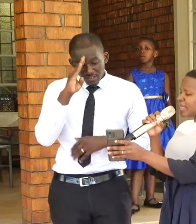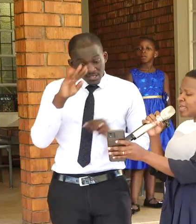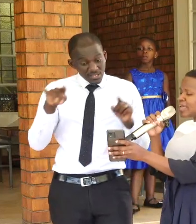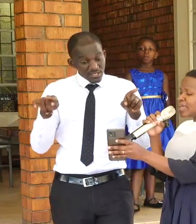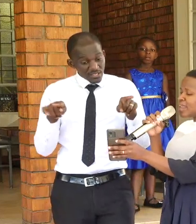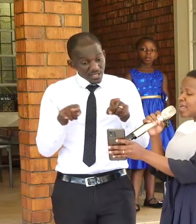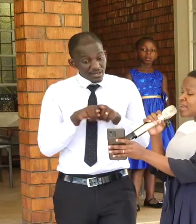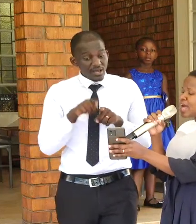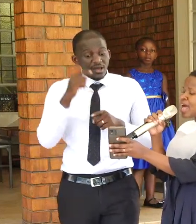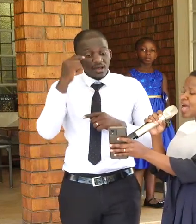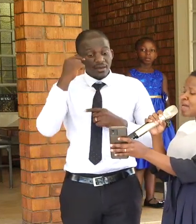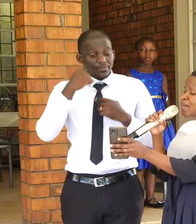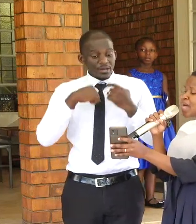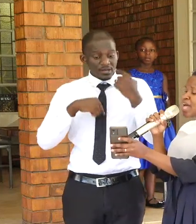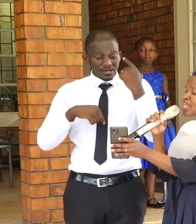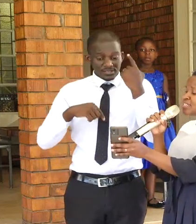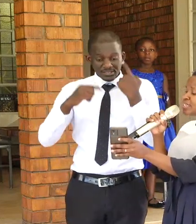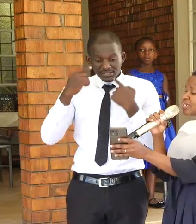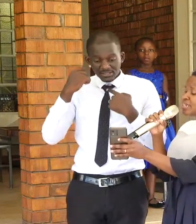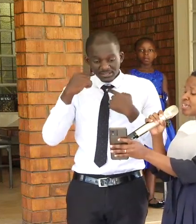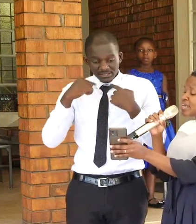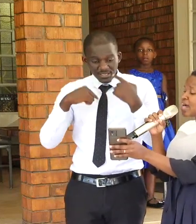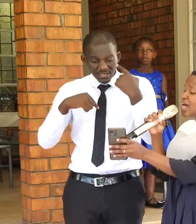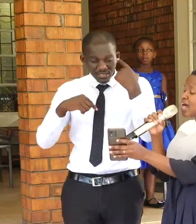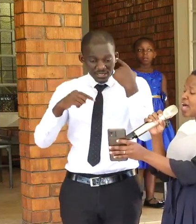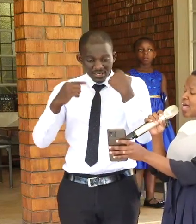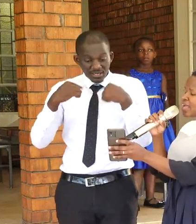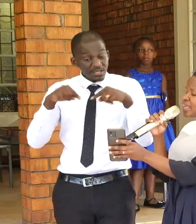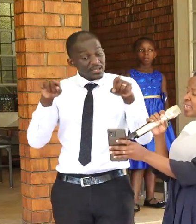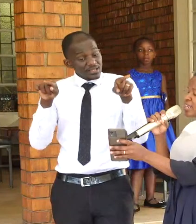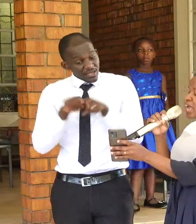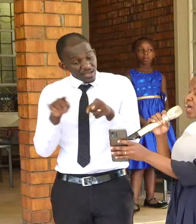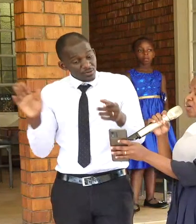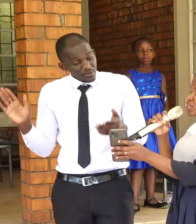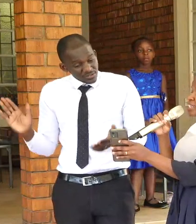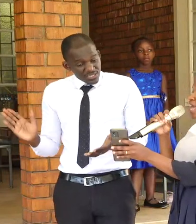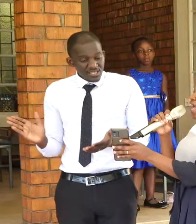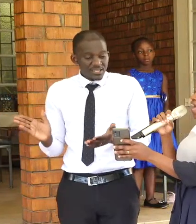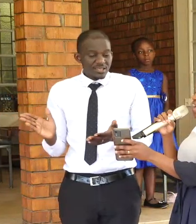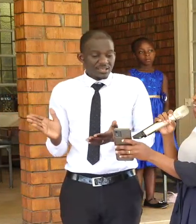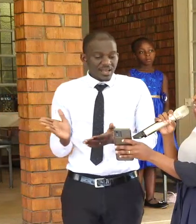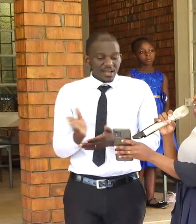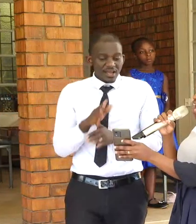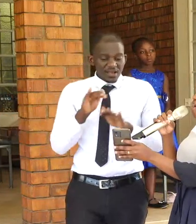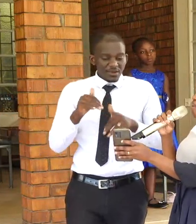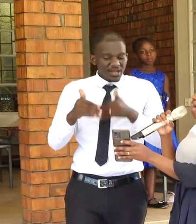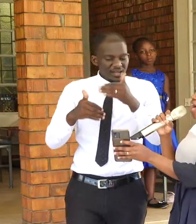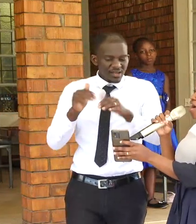Yeah.